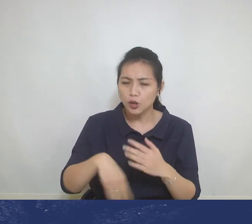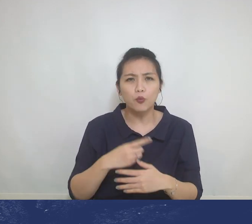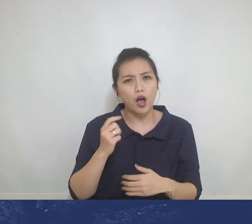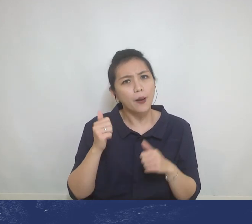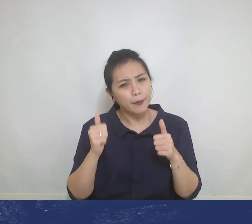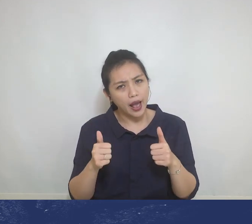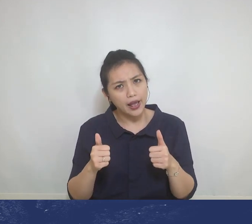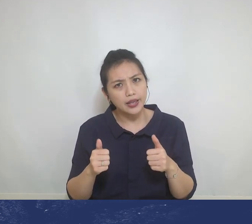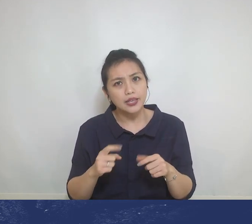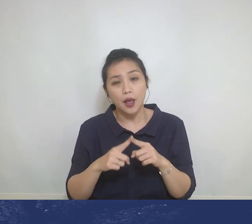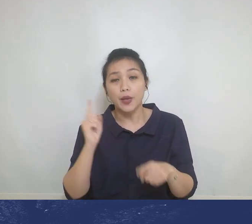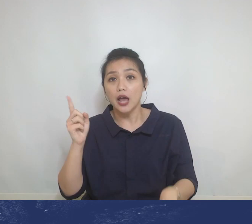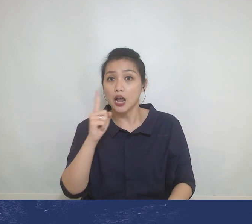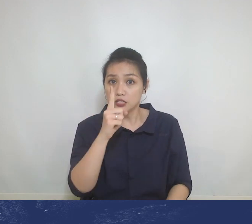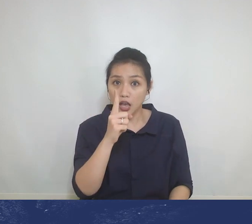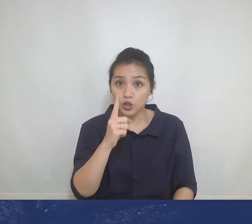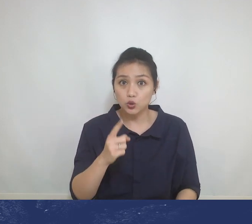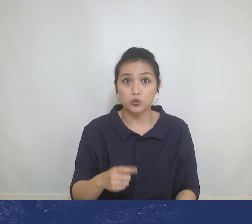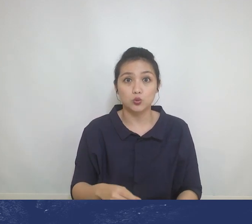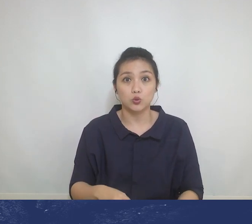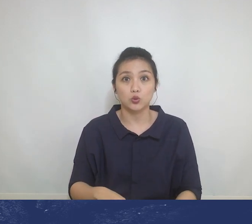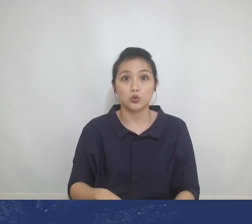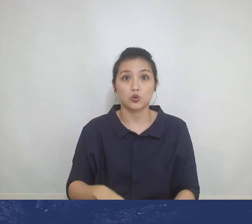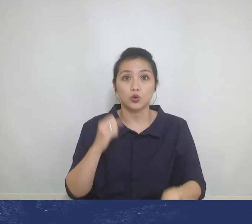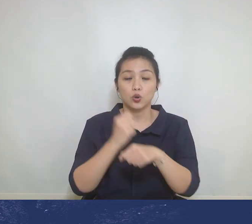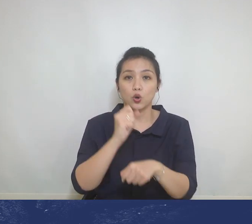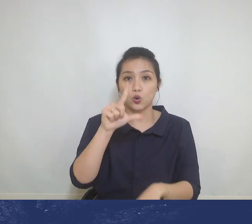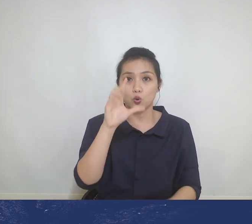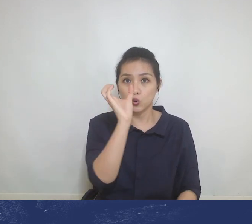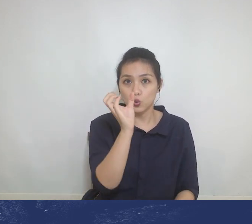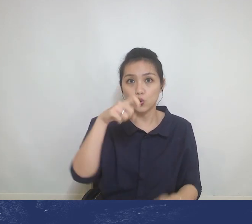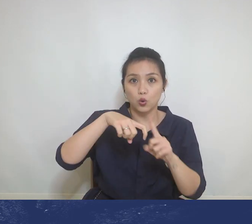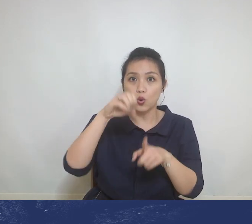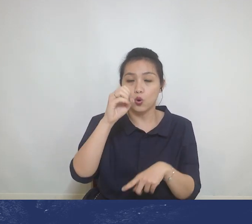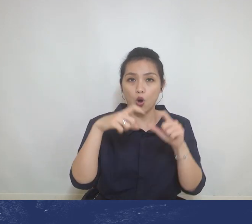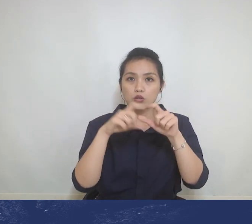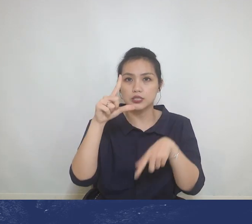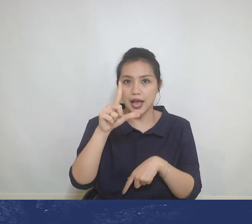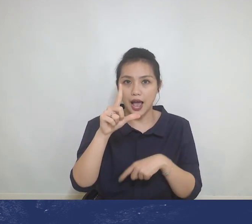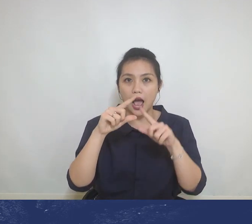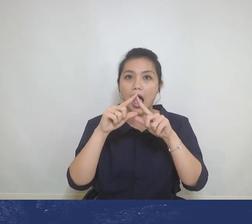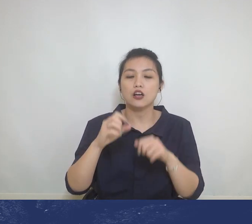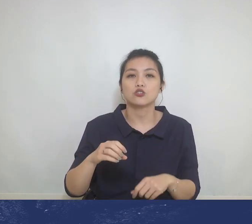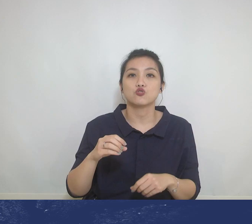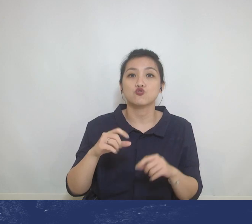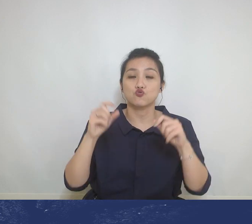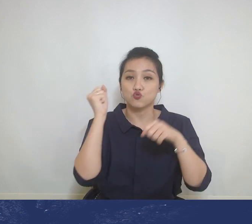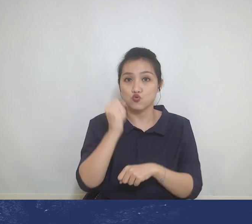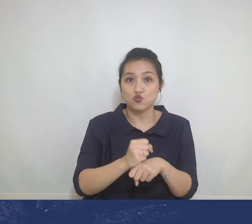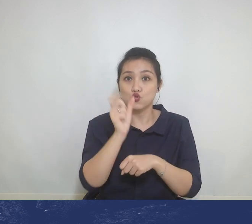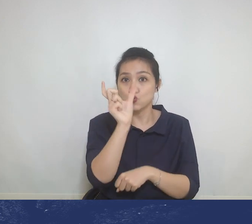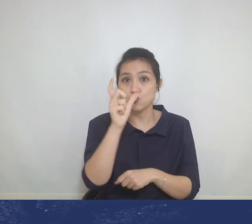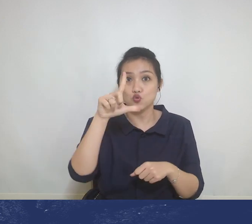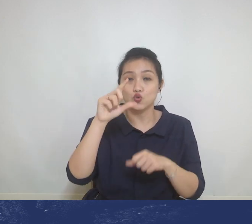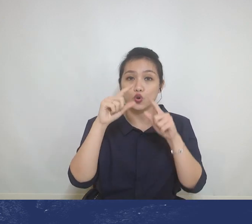Jadi semua enggak ada masalah cek darahnya, tapi ada satu angka glukosa 260 dan di bawahnya